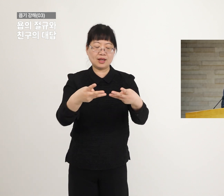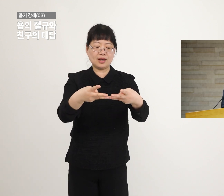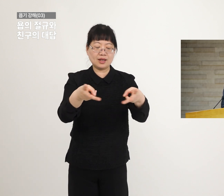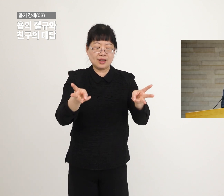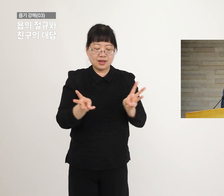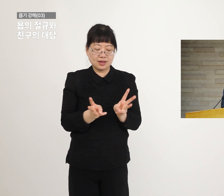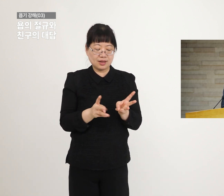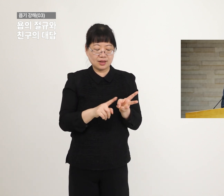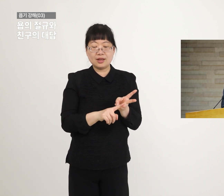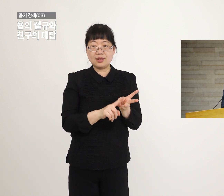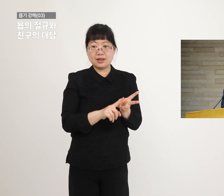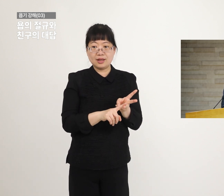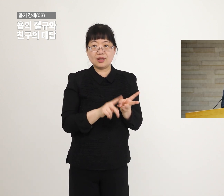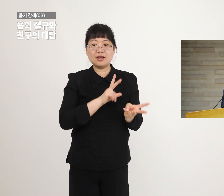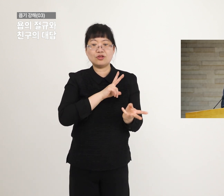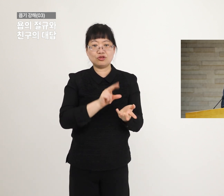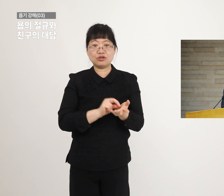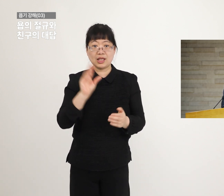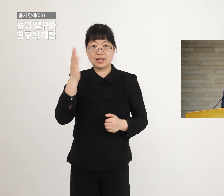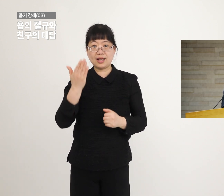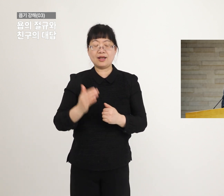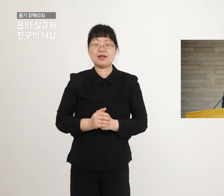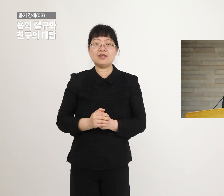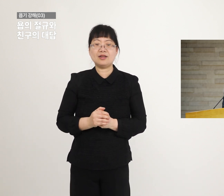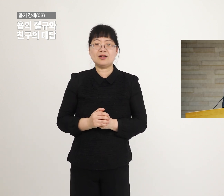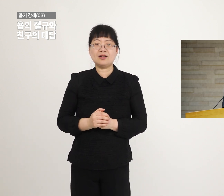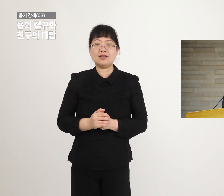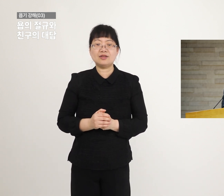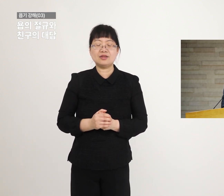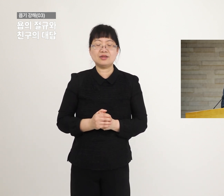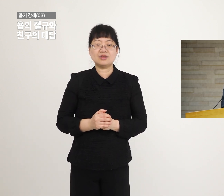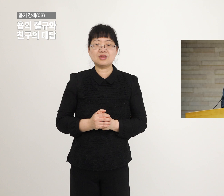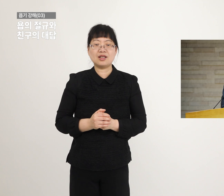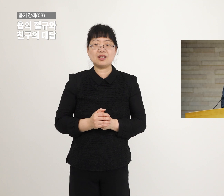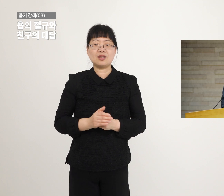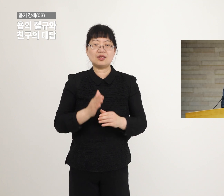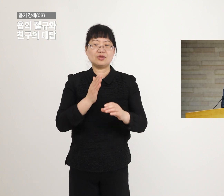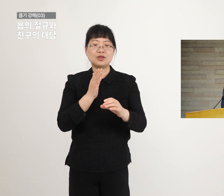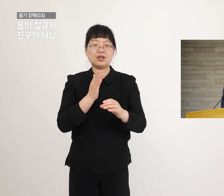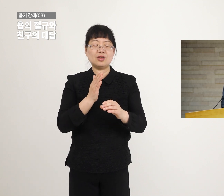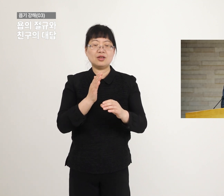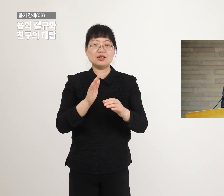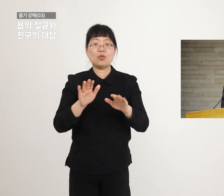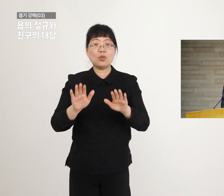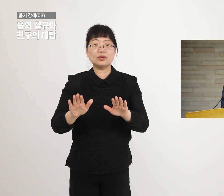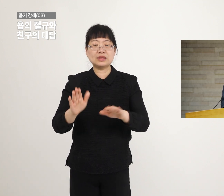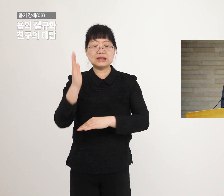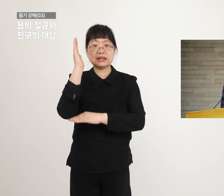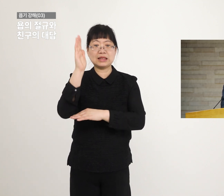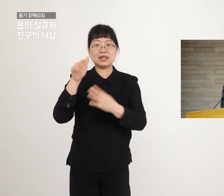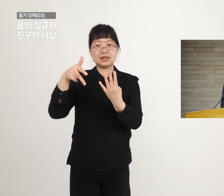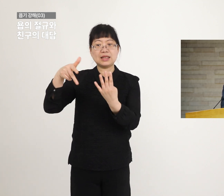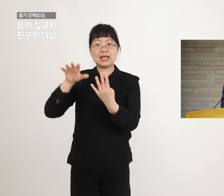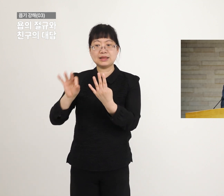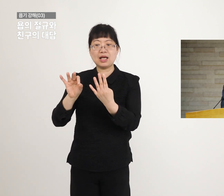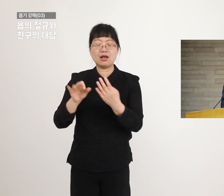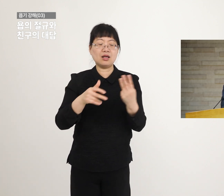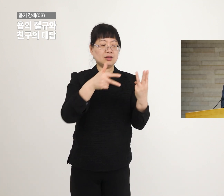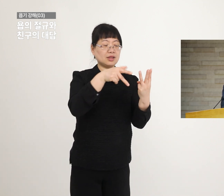겁니다. 자, 우리 오늘 본문이 4장이에요. 몇 장을 건너뛰었죠?